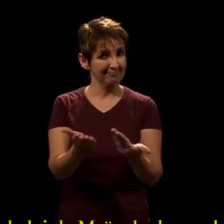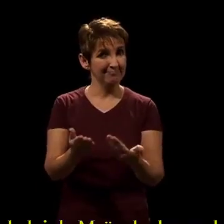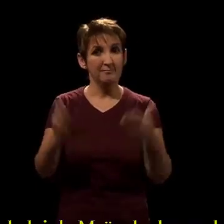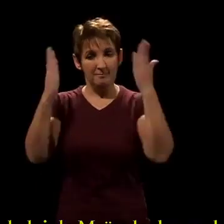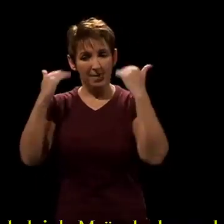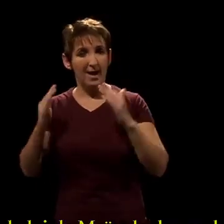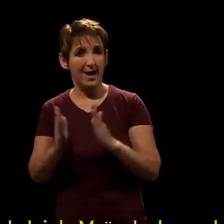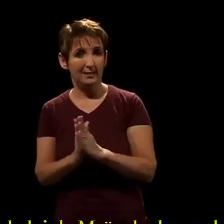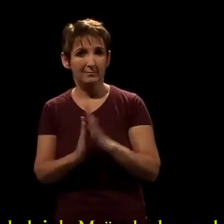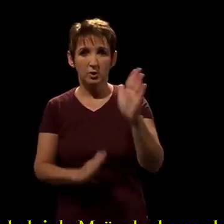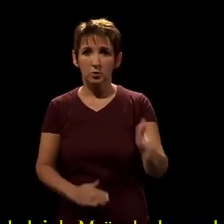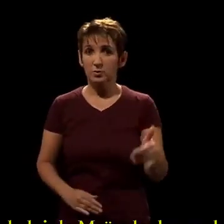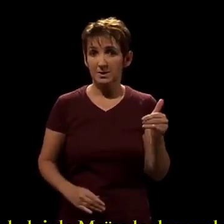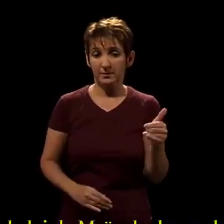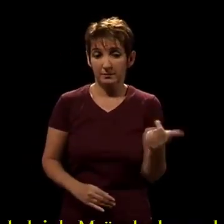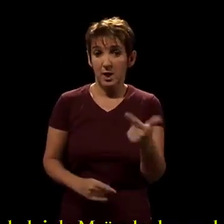loi de Moïse le demande.